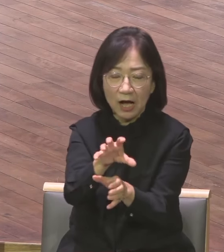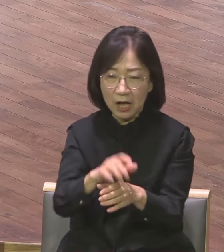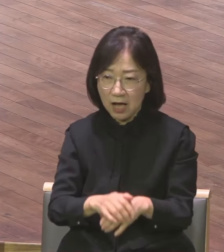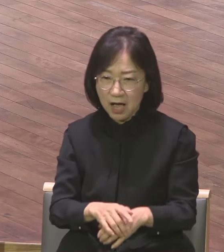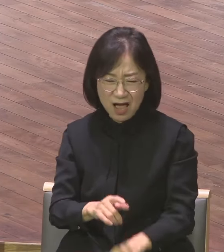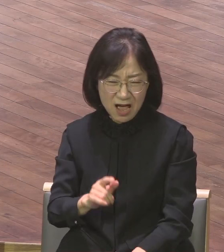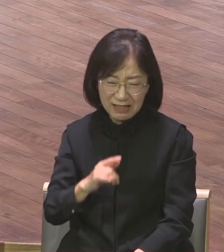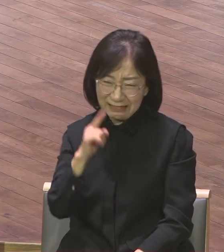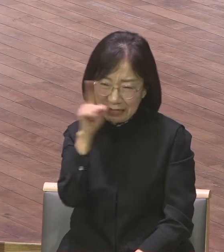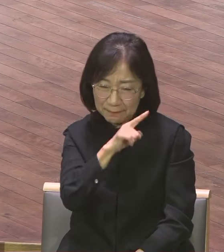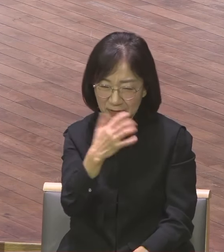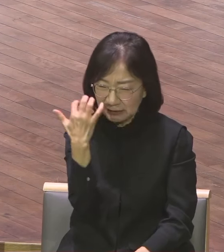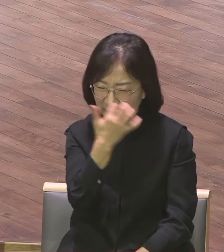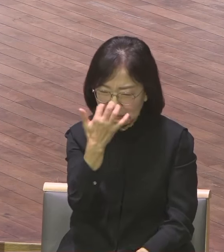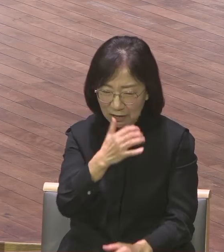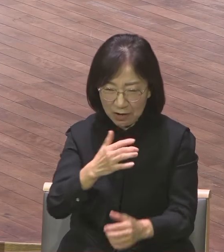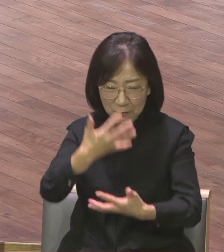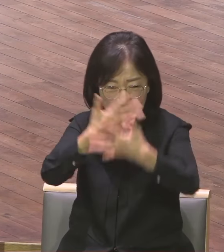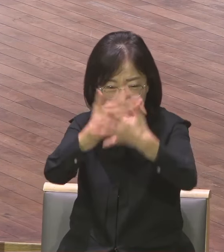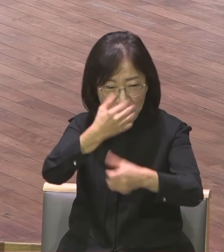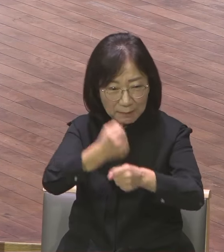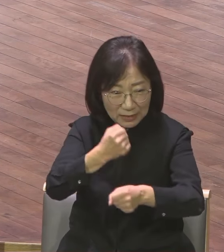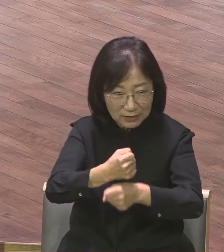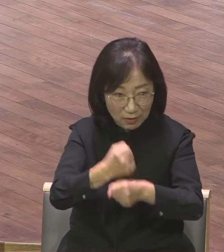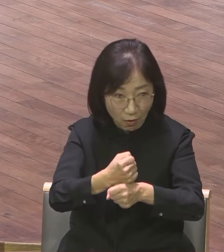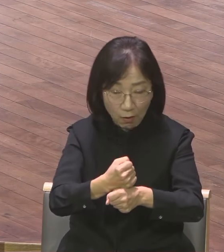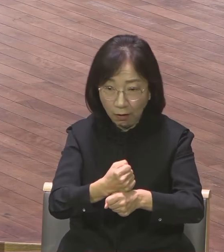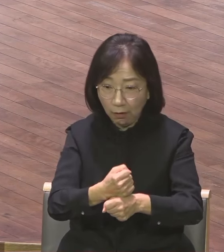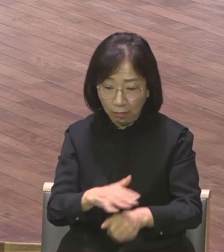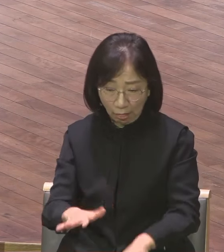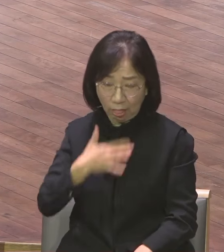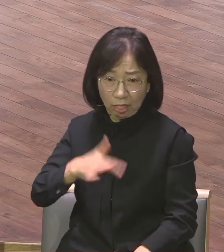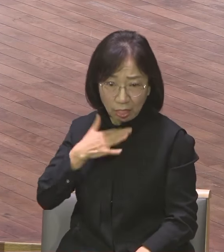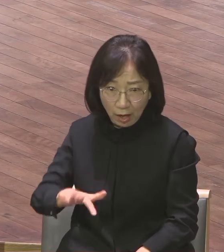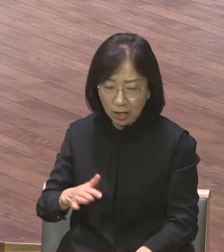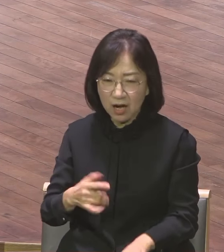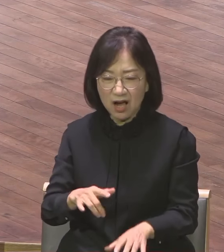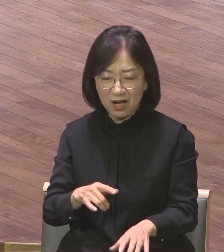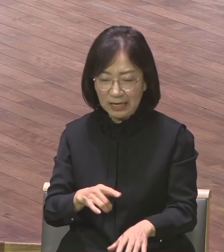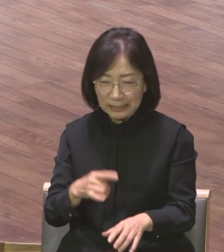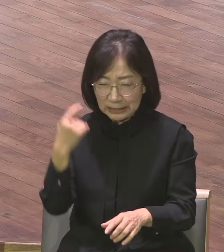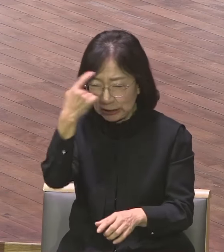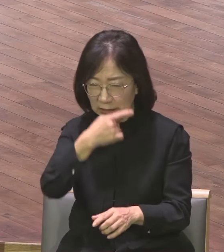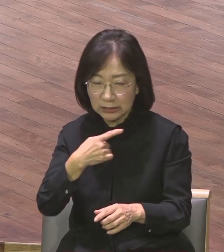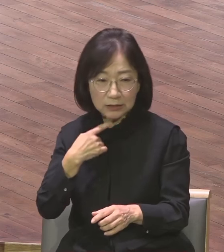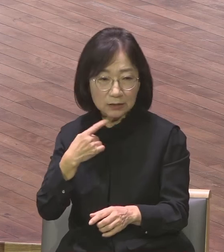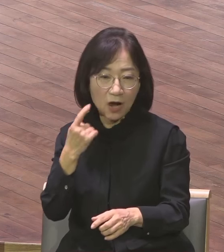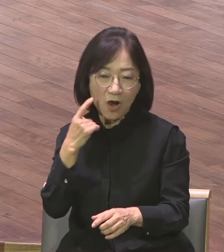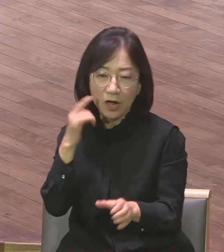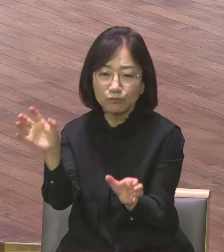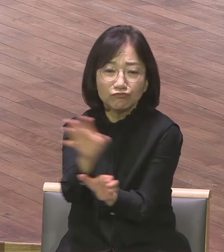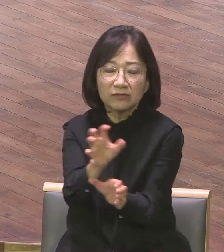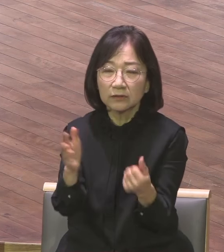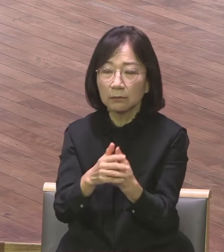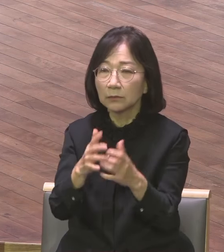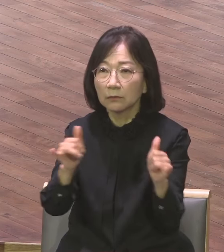성적 콘텐츠에 빅페이크를 기술을 그렇게 사용했지 큰 문제를 일으키고 있습니다.